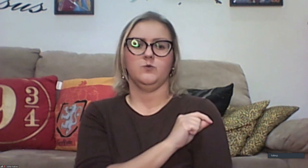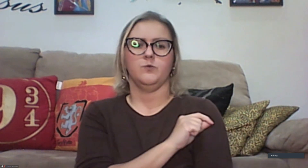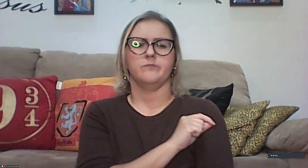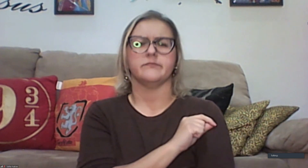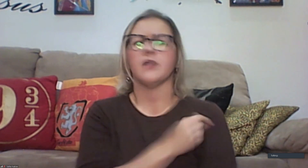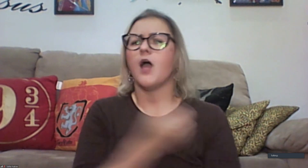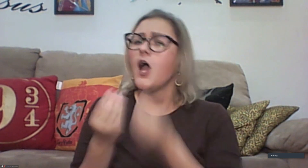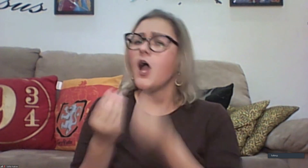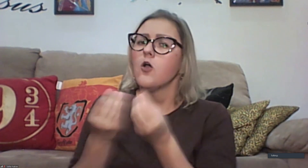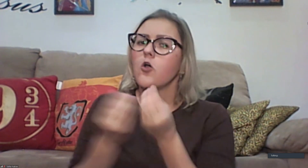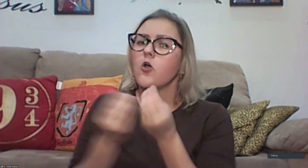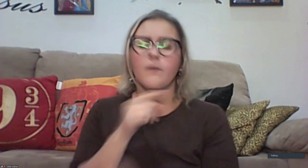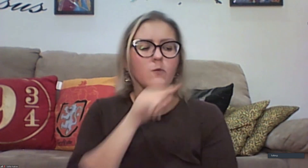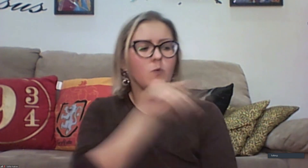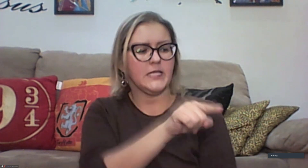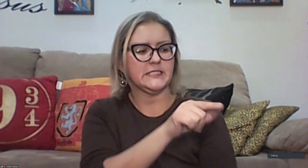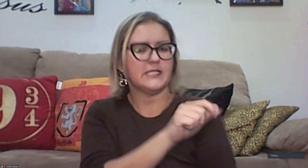quando nós pensamos na vida do aluno surdo,